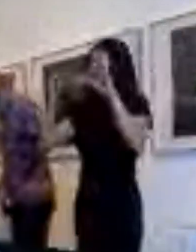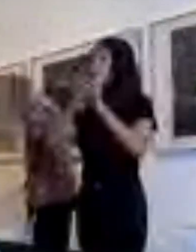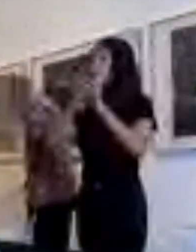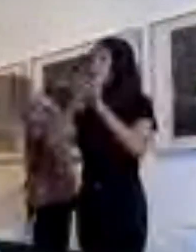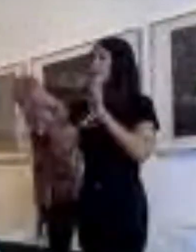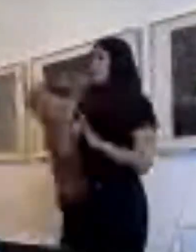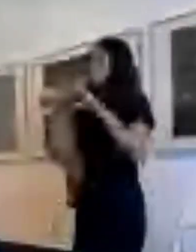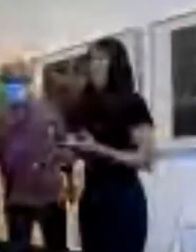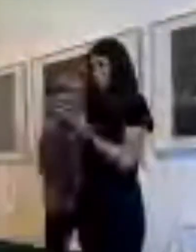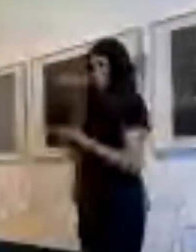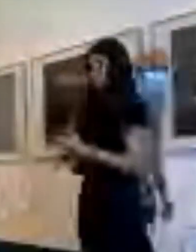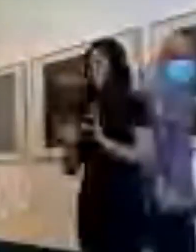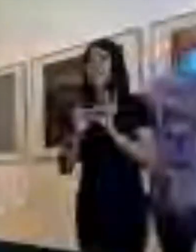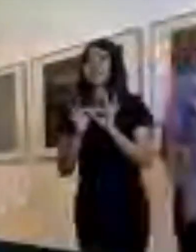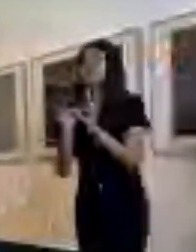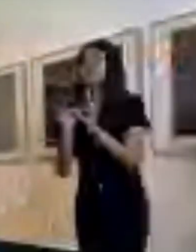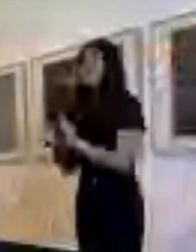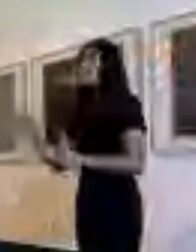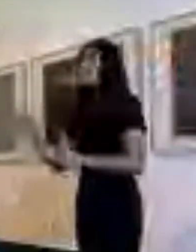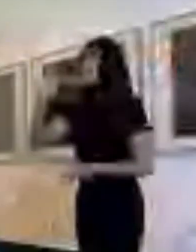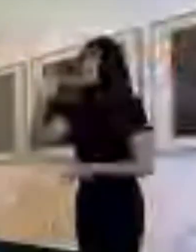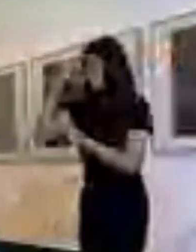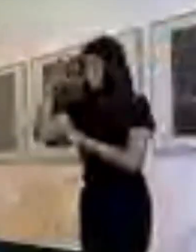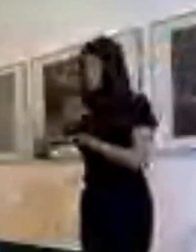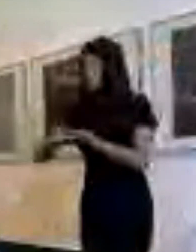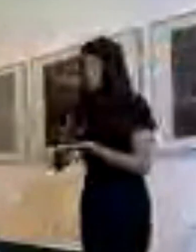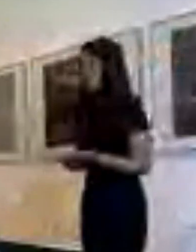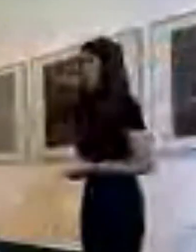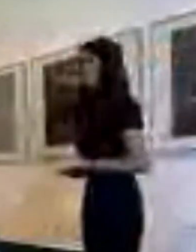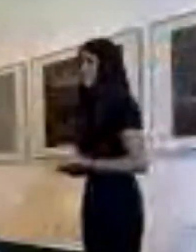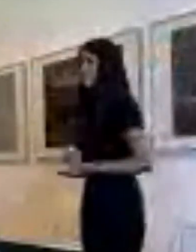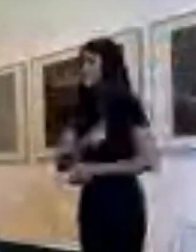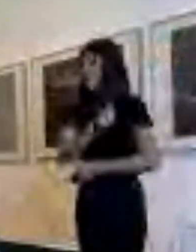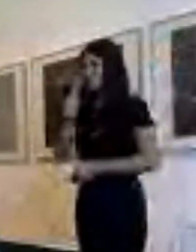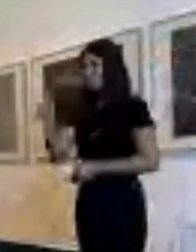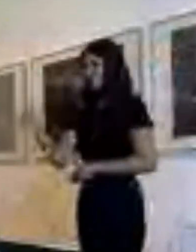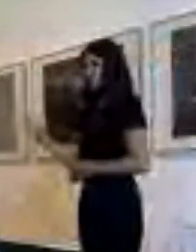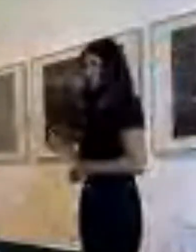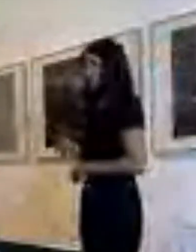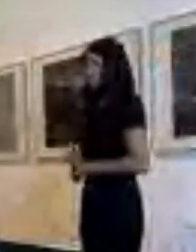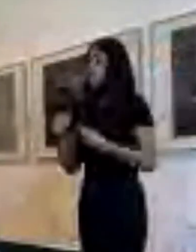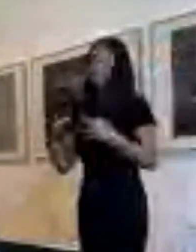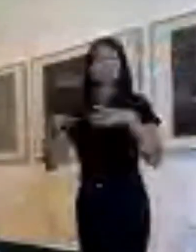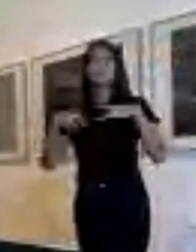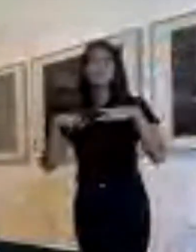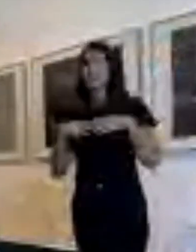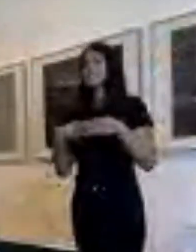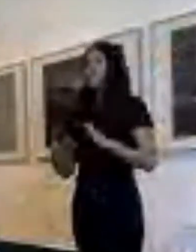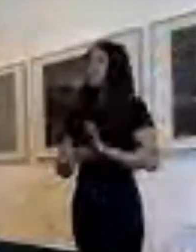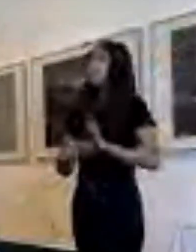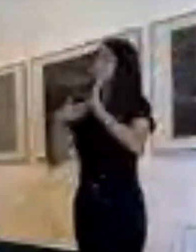este hermoso proyecto que es de para el... Hola, buenos días, ¿cómo están? Buenos días a todos. Bueno, feliz de presentar